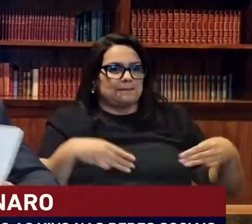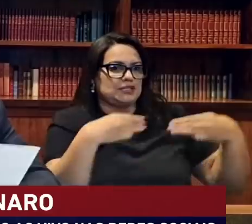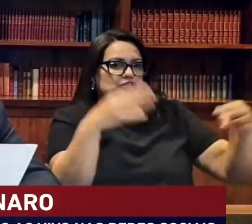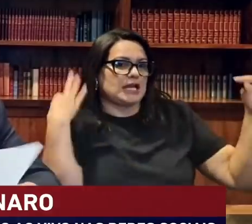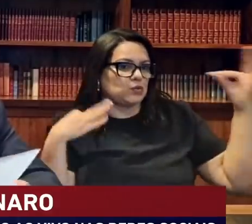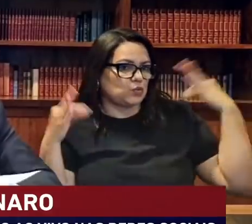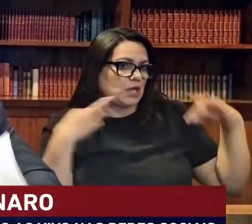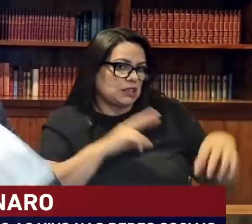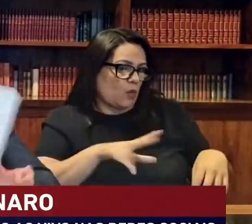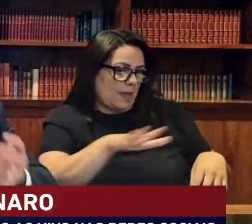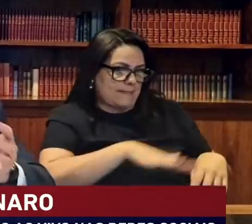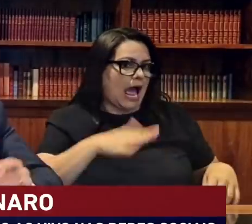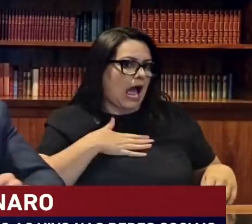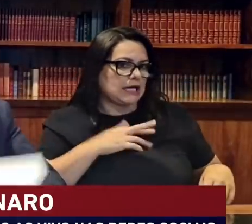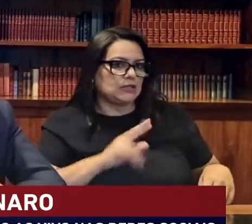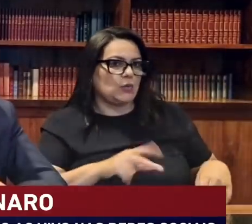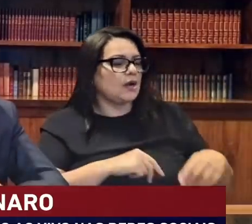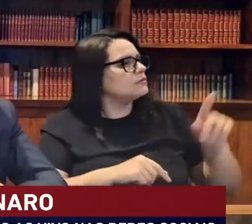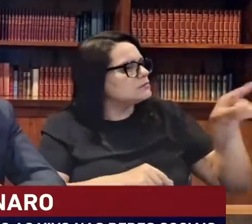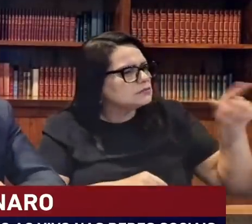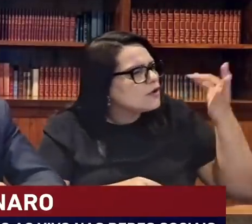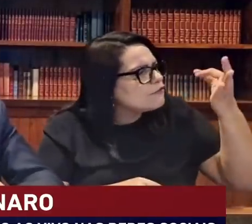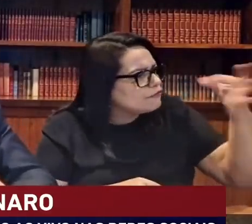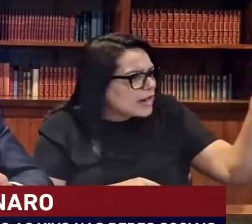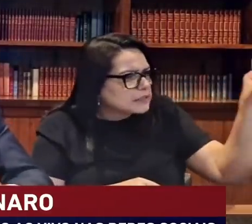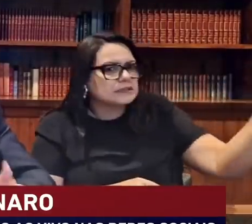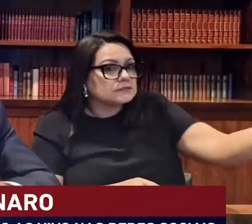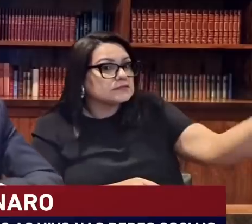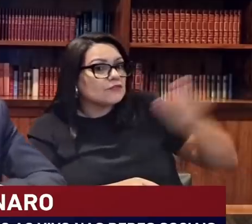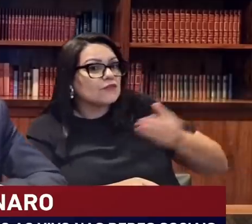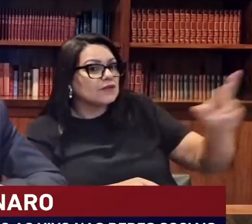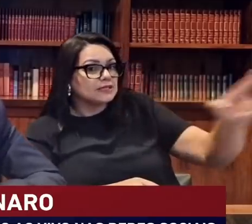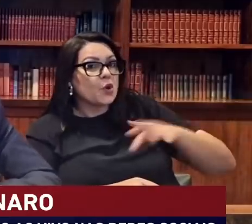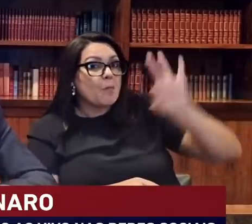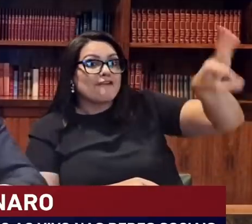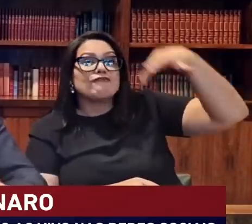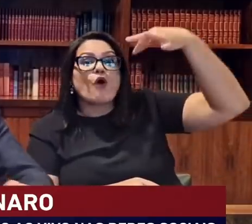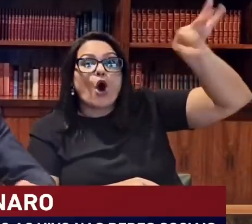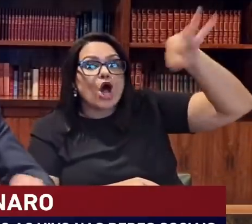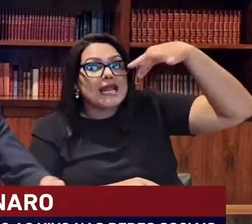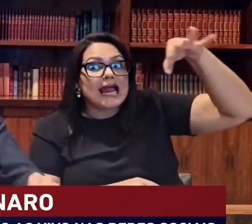no meu governo. Devolveu então a consulta, uma